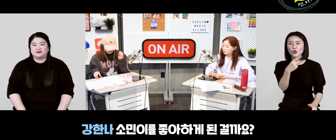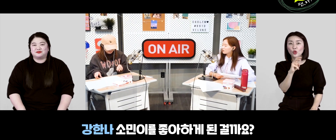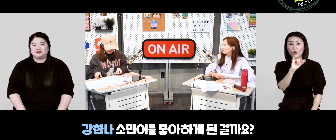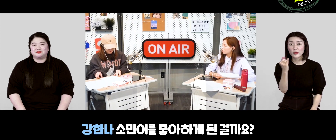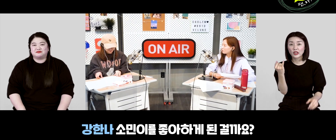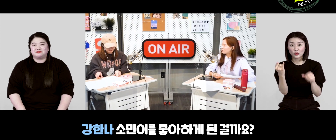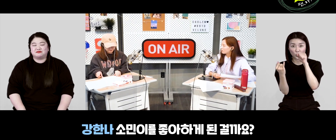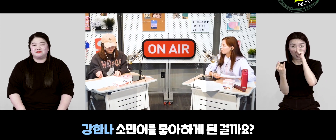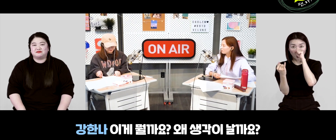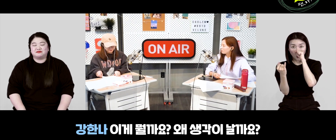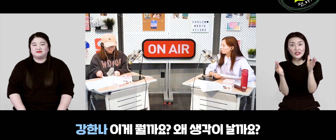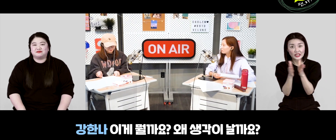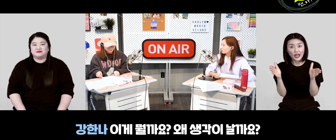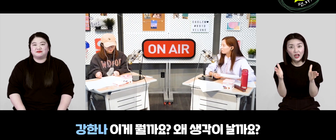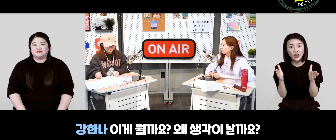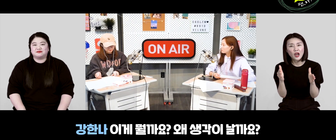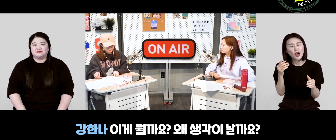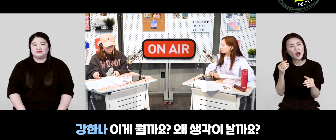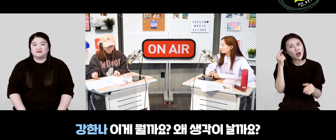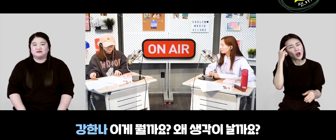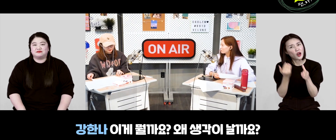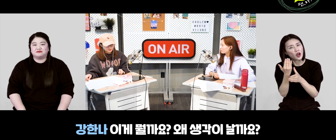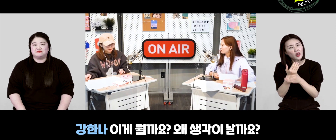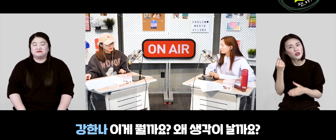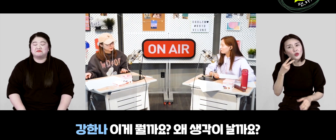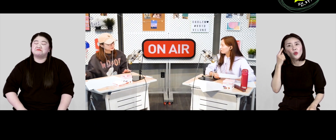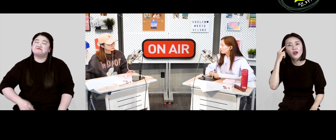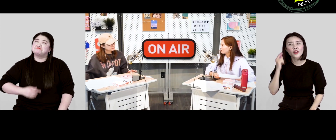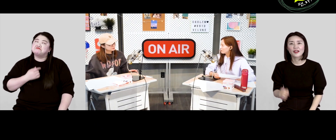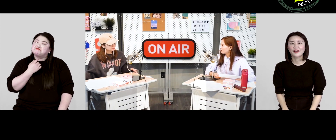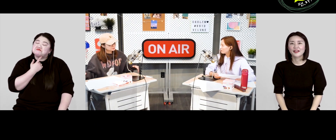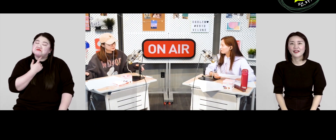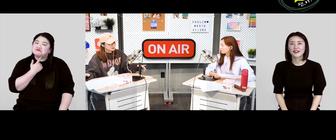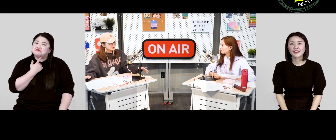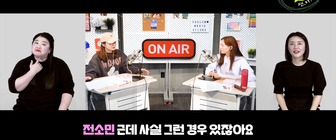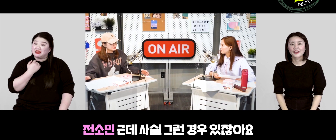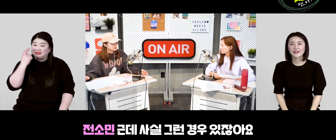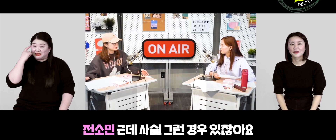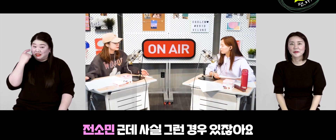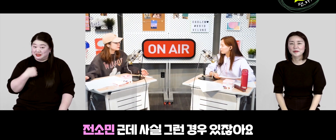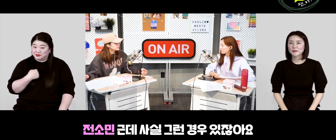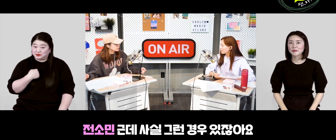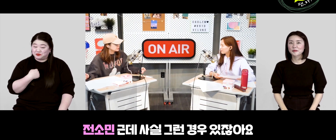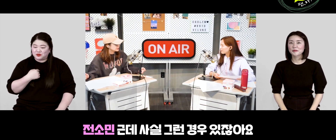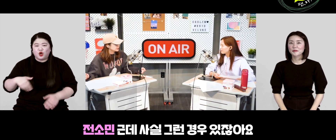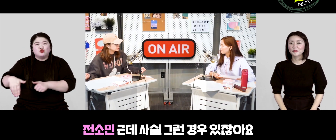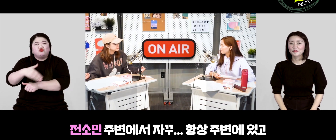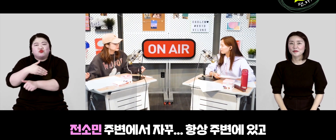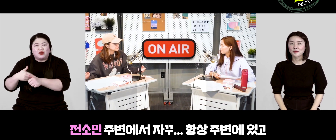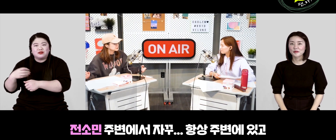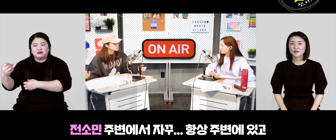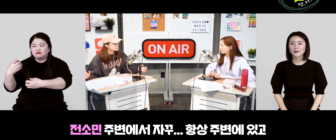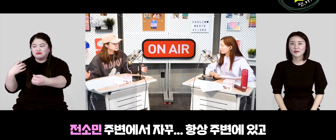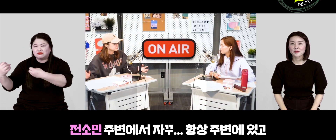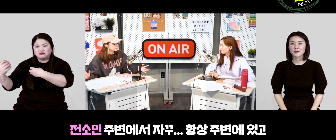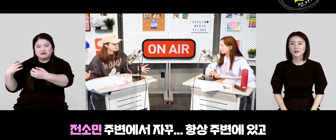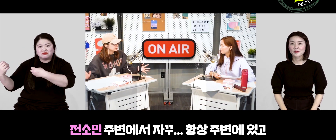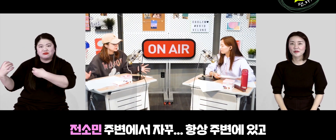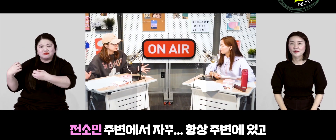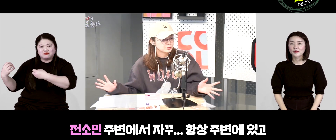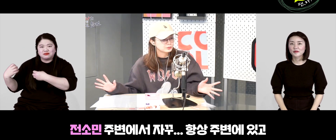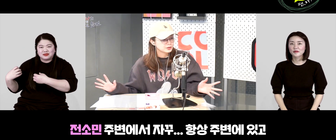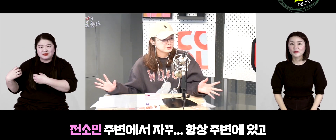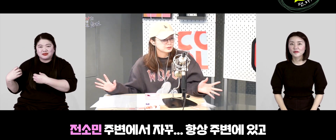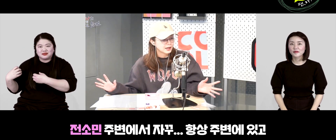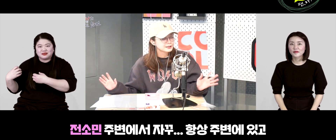소민이를 좋아하게 된 걸까요? 이게 뭘까요? 왜 생각이 날까요? 근데 사실 그런 경우 있잖아요. 주변에서 자꾸